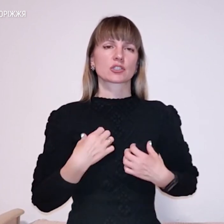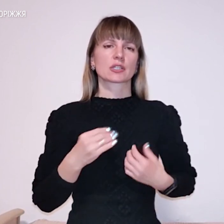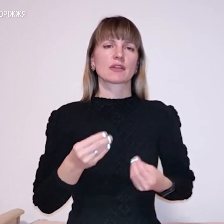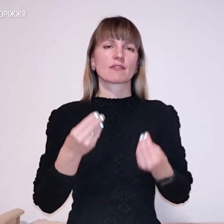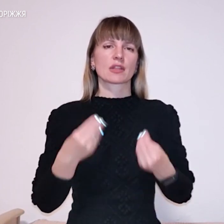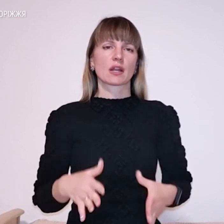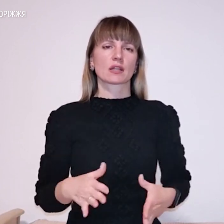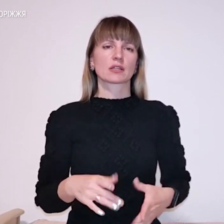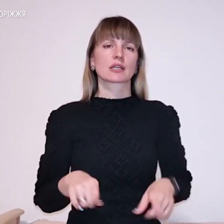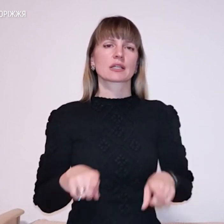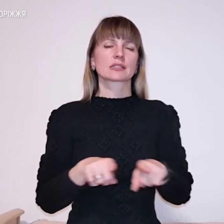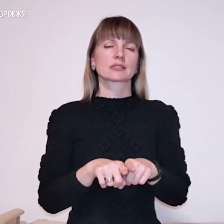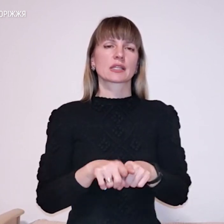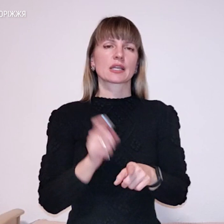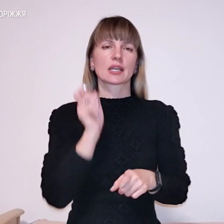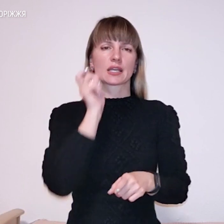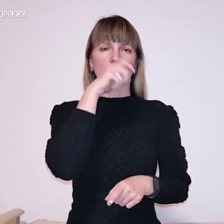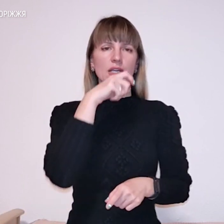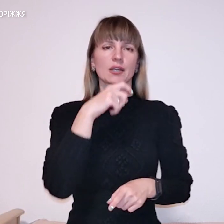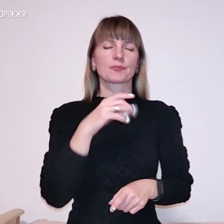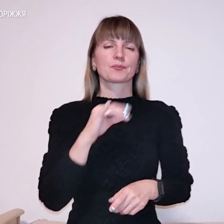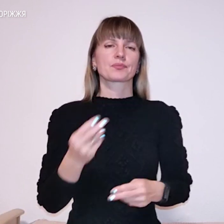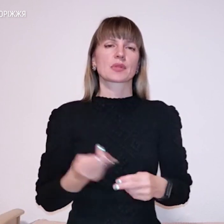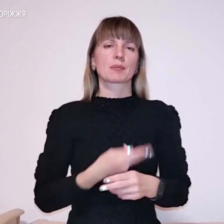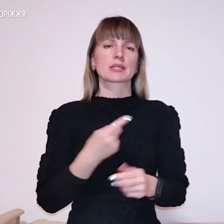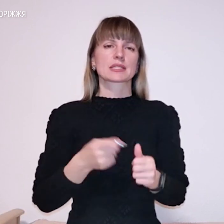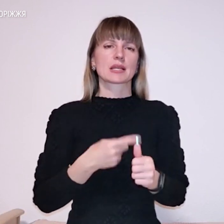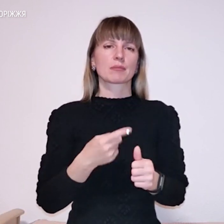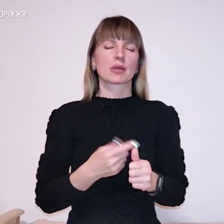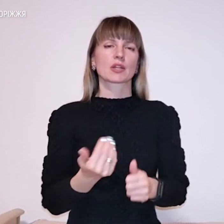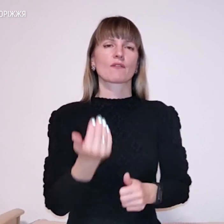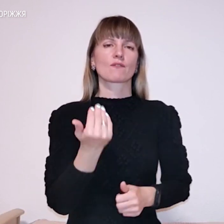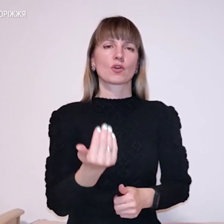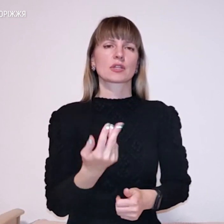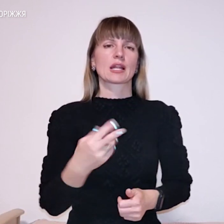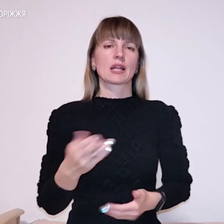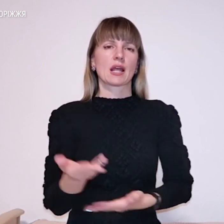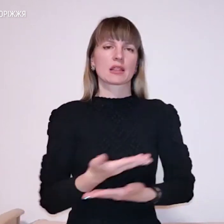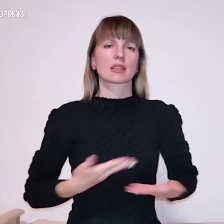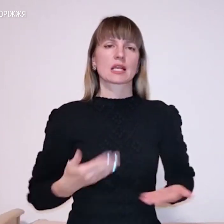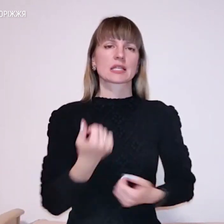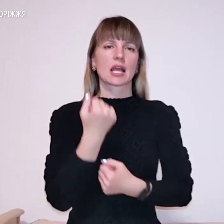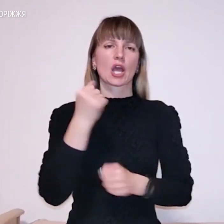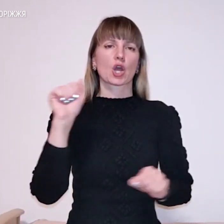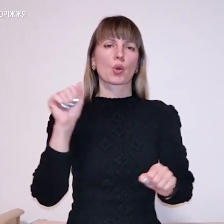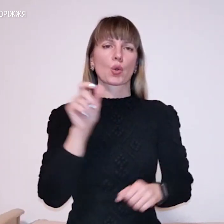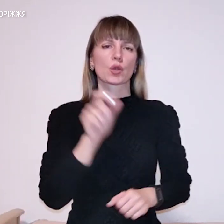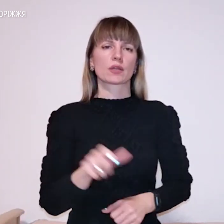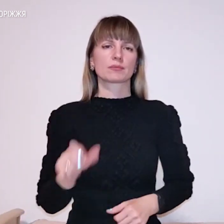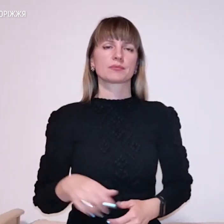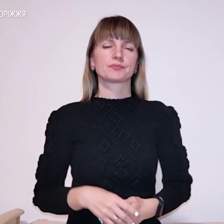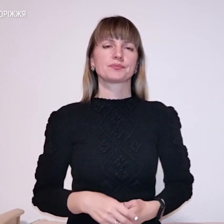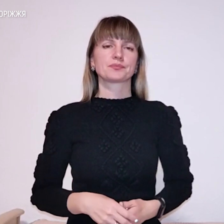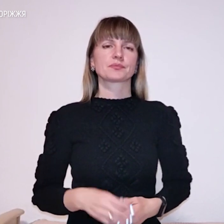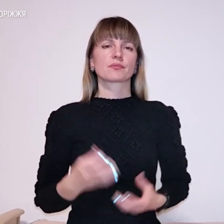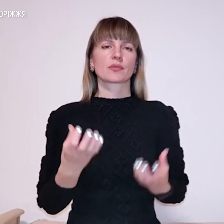втрат таких гірких. І без імен вони для нас герої. А також, каже